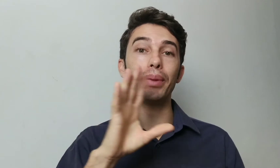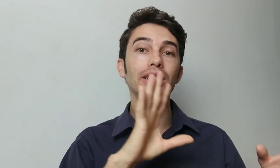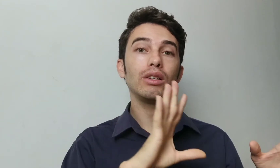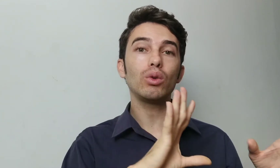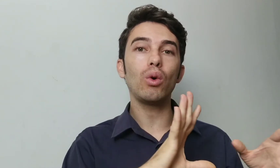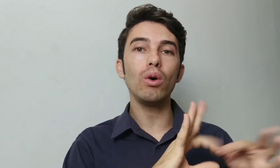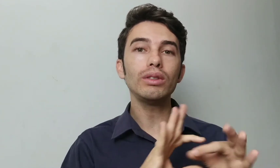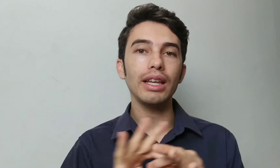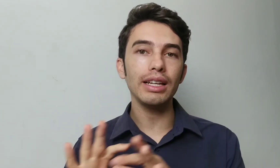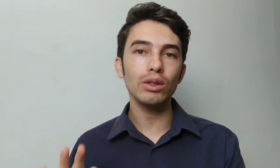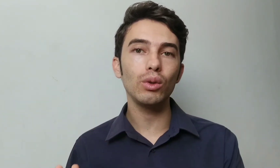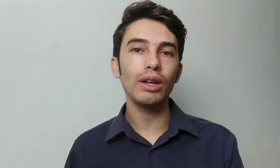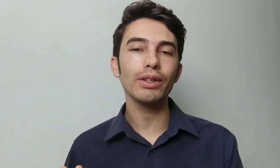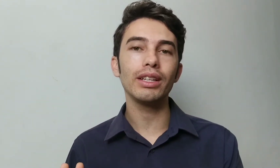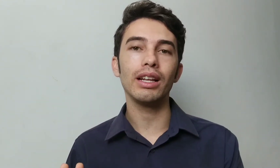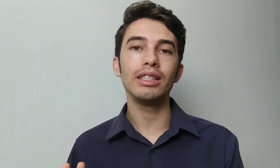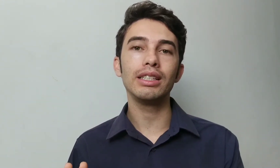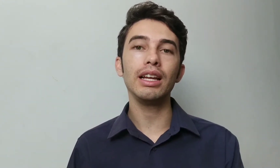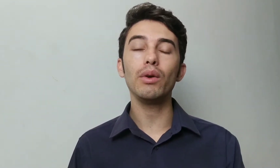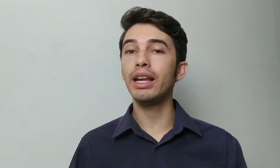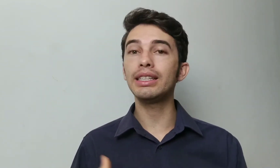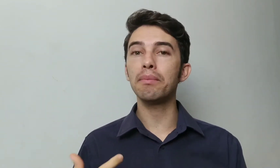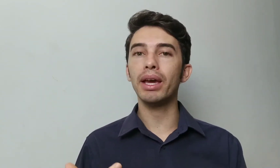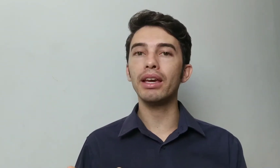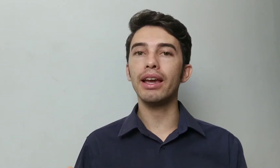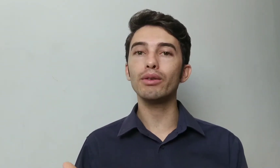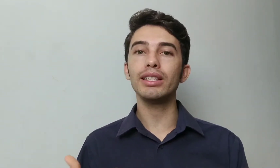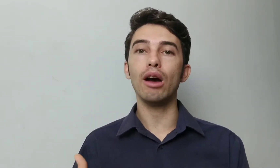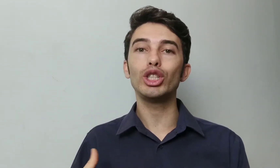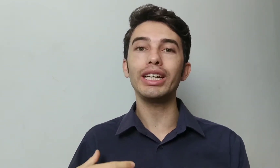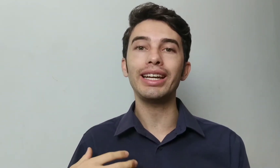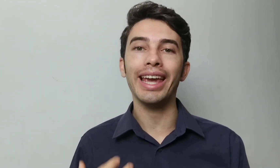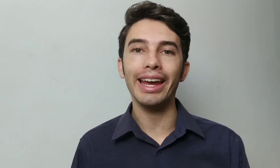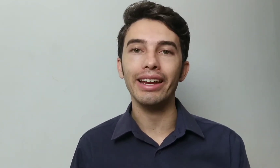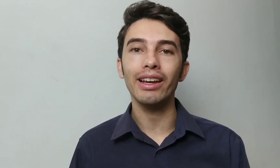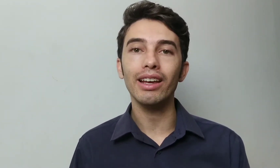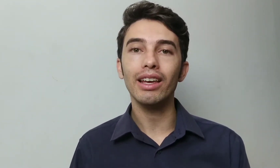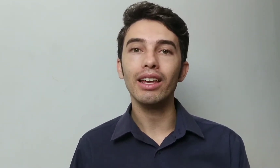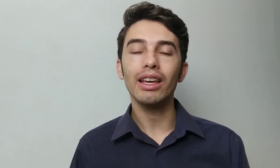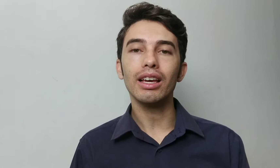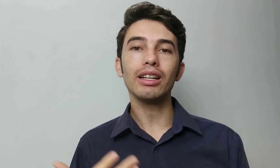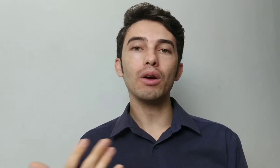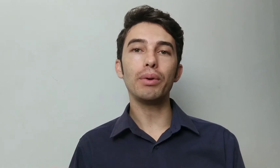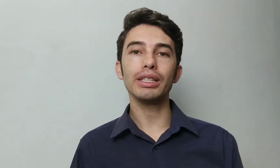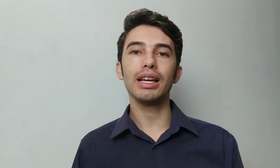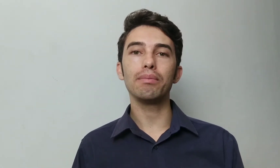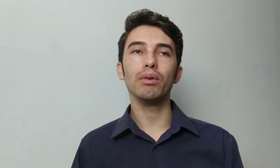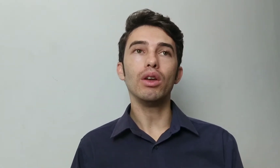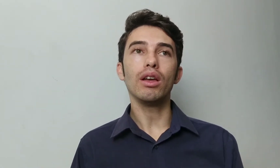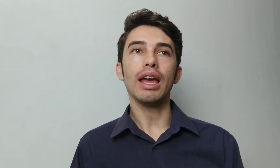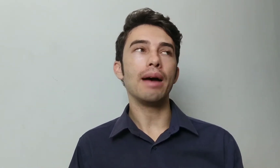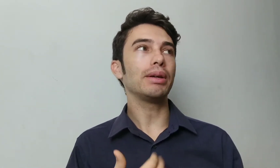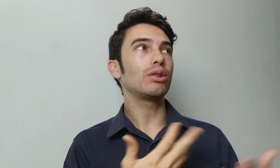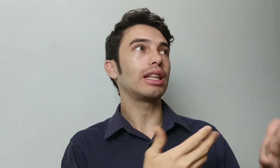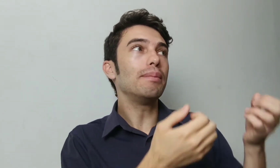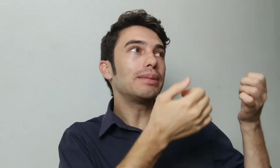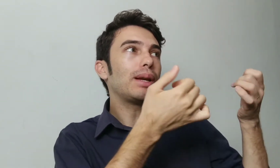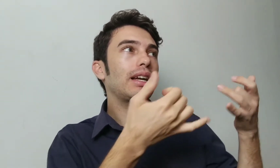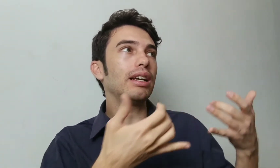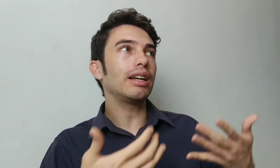dependendo do contexto do que você está dizendo, ele também é o sinal de quem. Então, por exemplo, a pessoa está me explicando